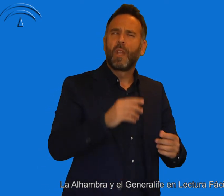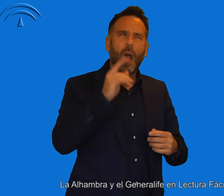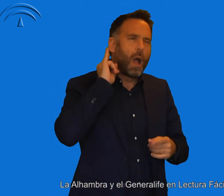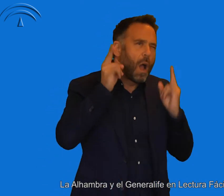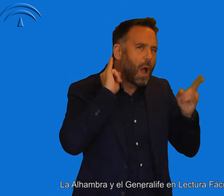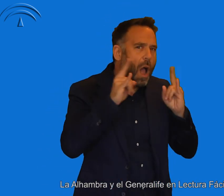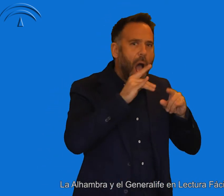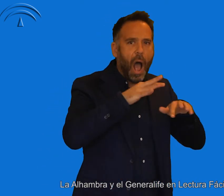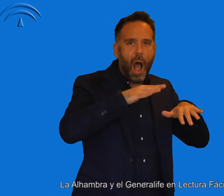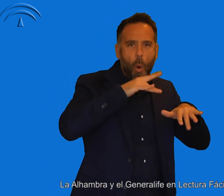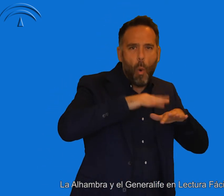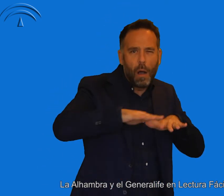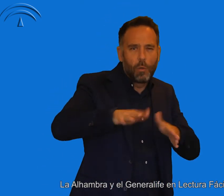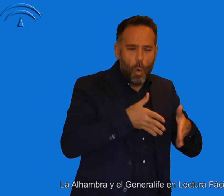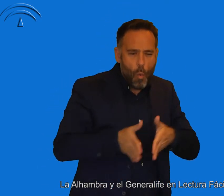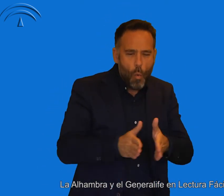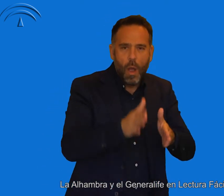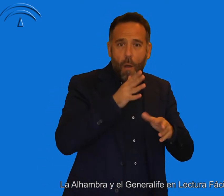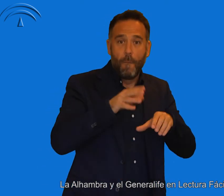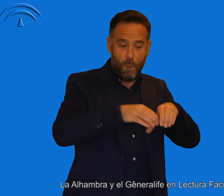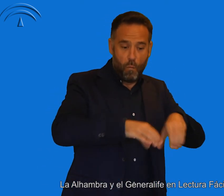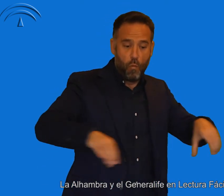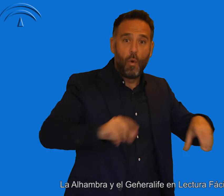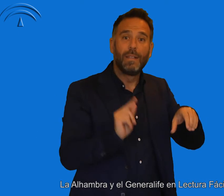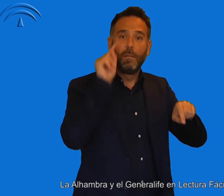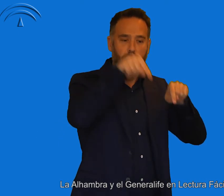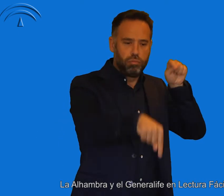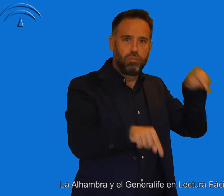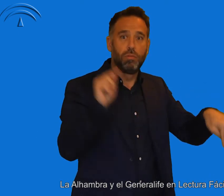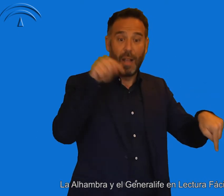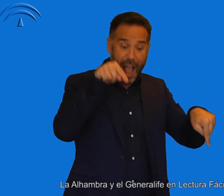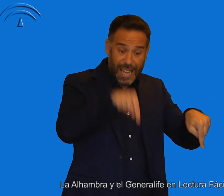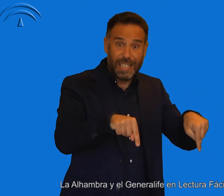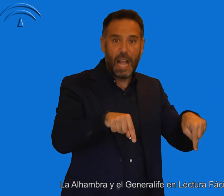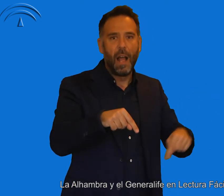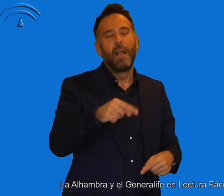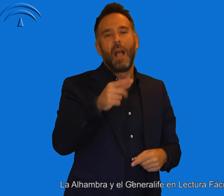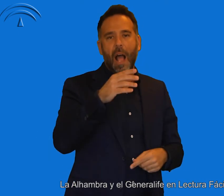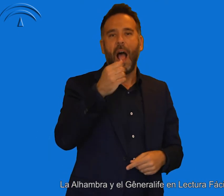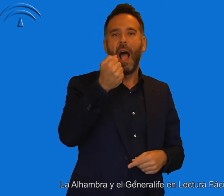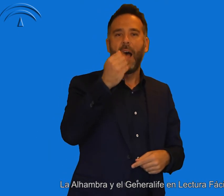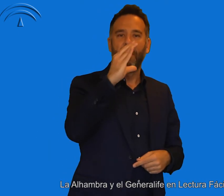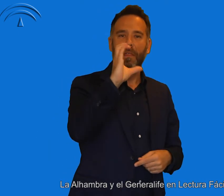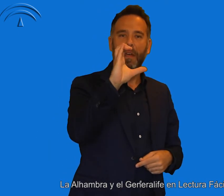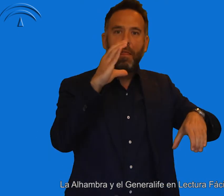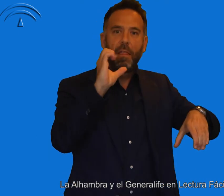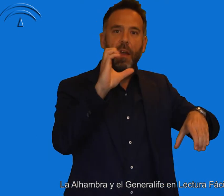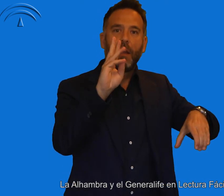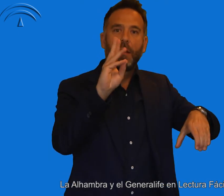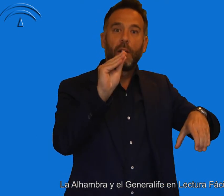La música del agua suena en los surtidores de una fuente alargada. Esa fuente es la acequia real de la Alhambra.